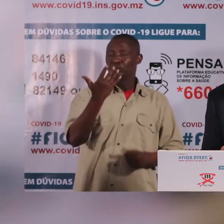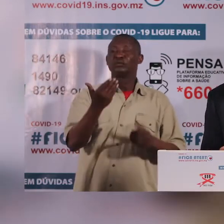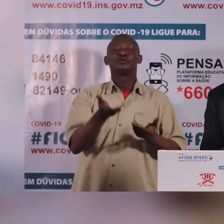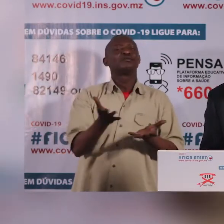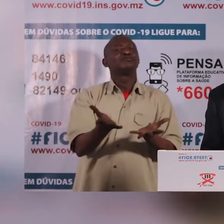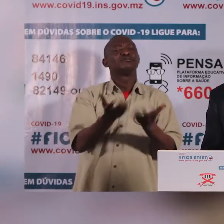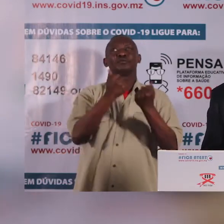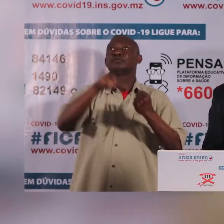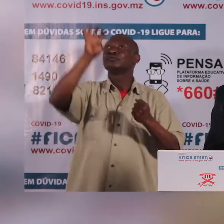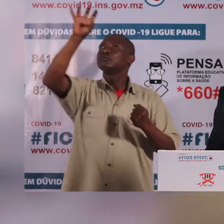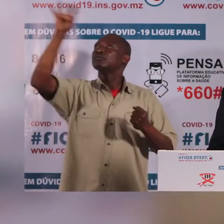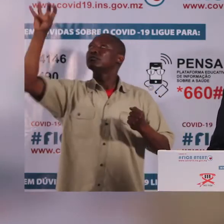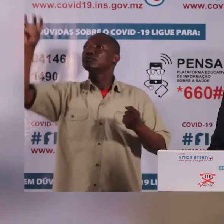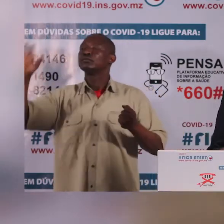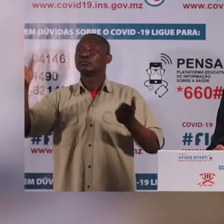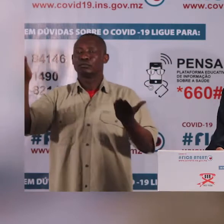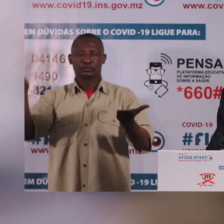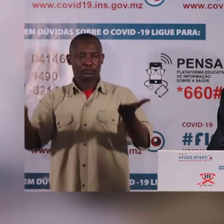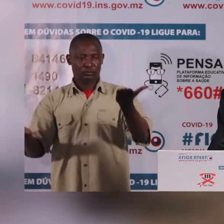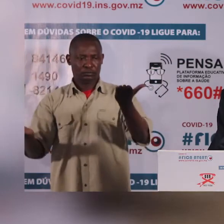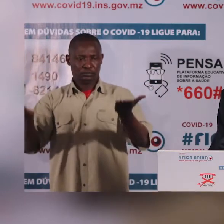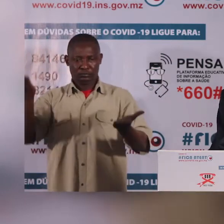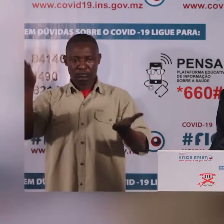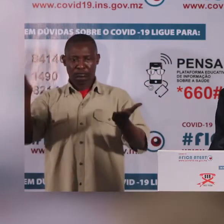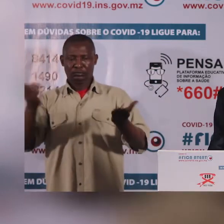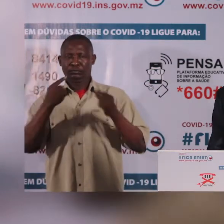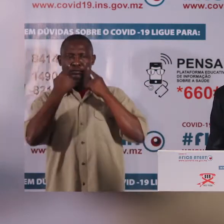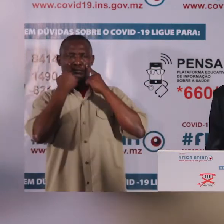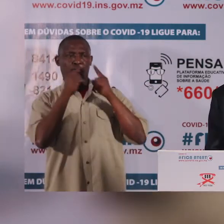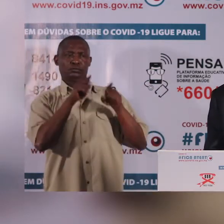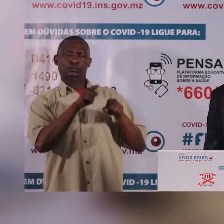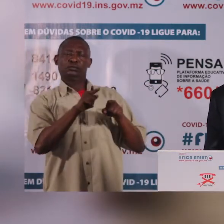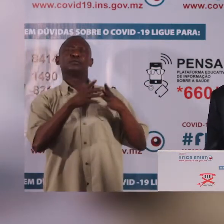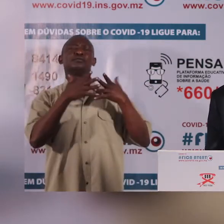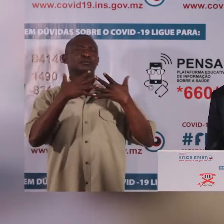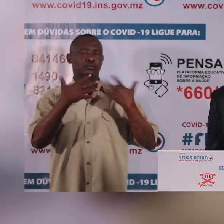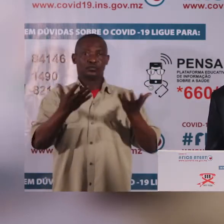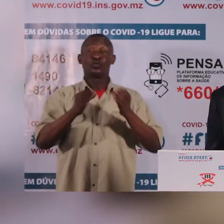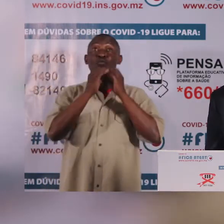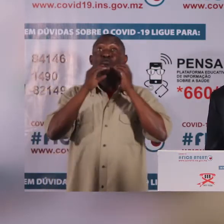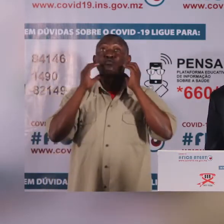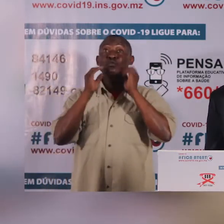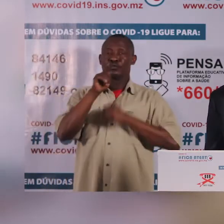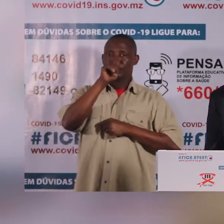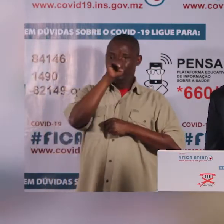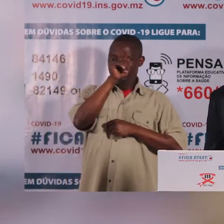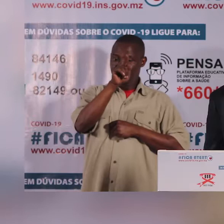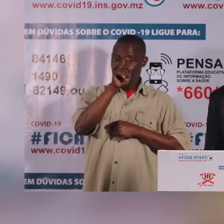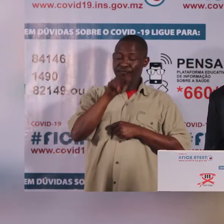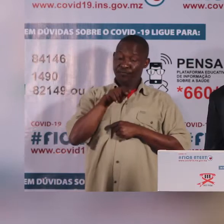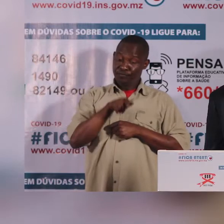habitantes diferentes. E aqui nós vemos que Moçambique é um dos países da região que apresenta o menor número de